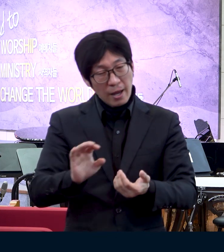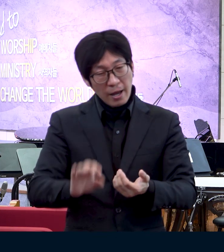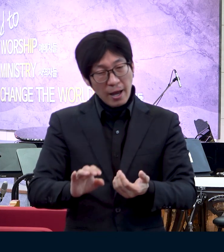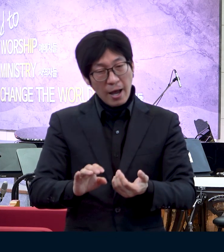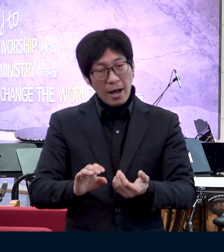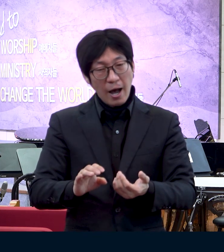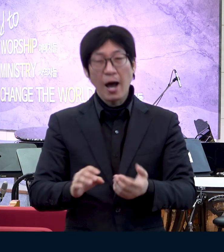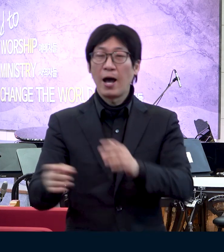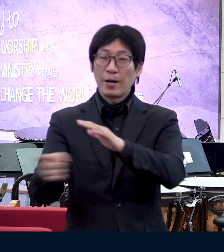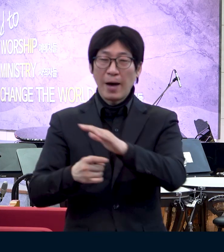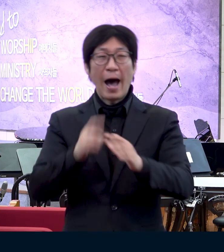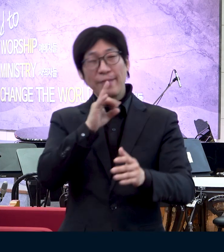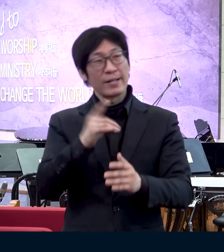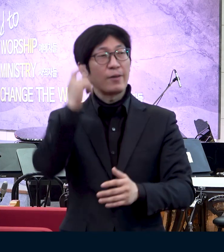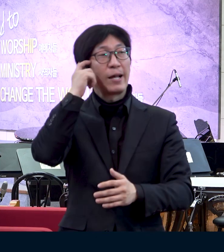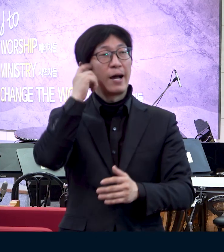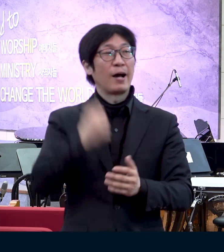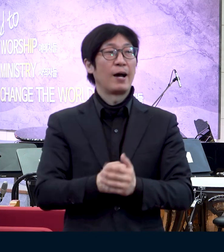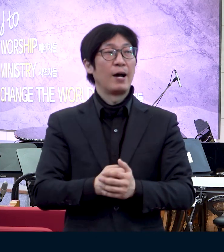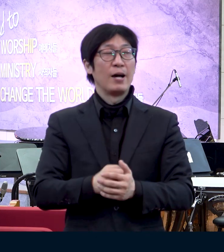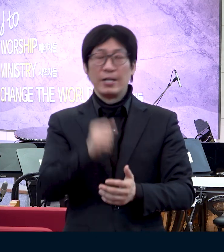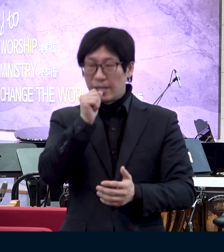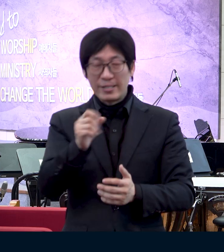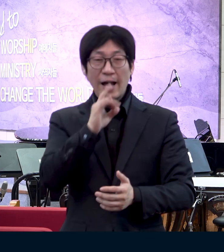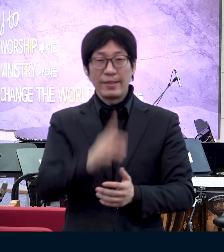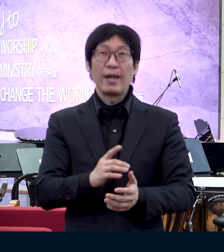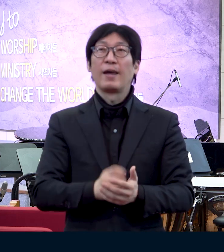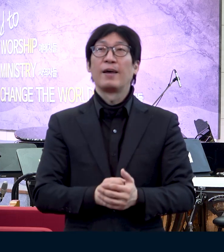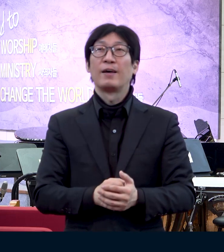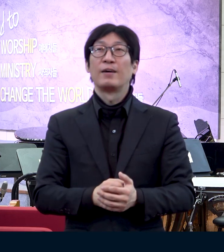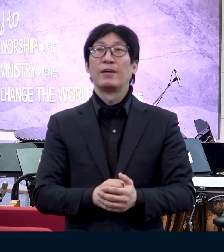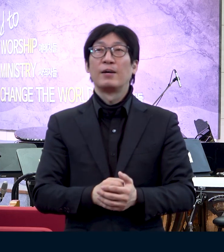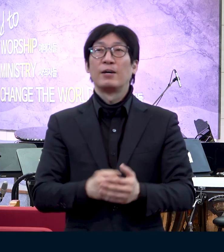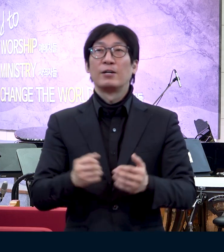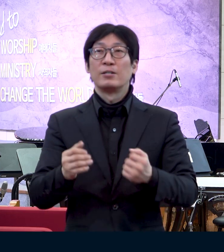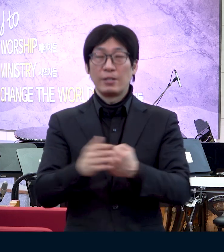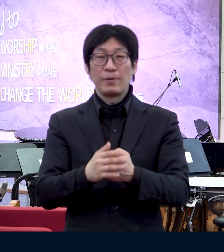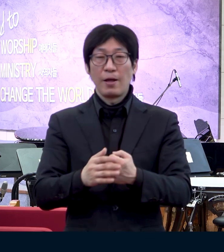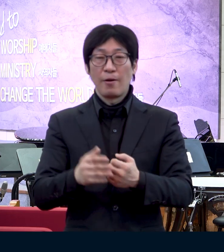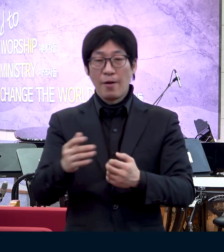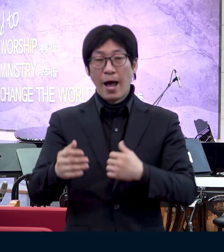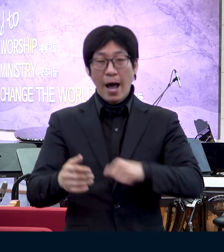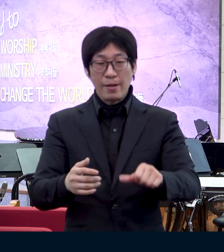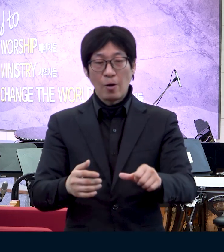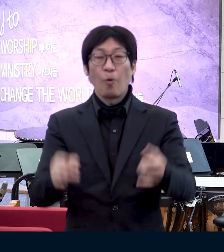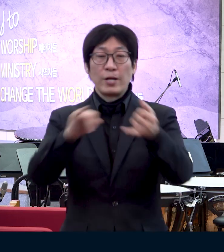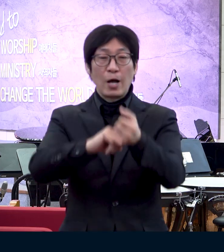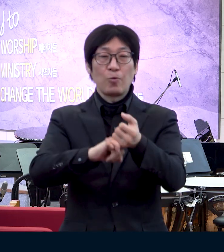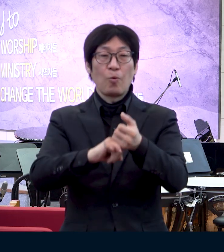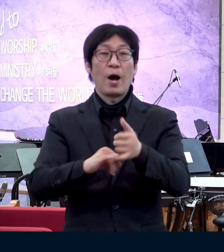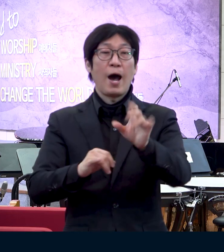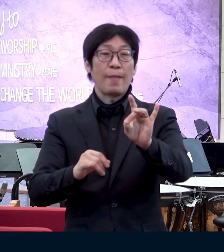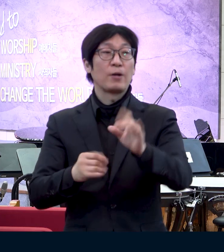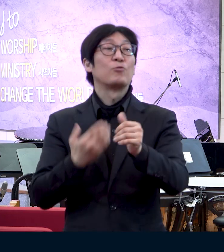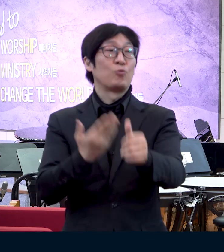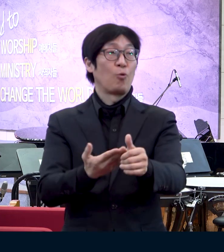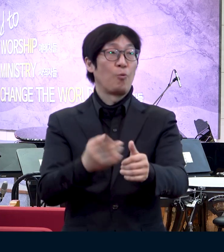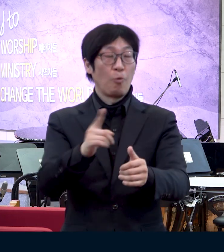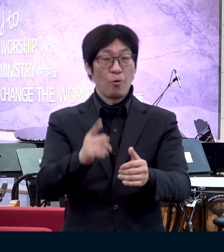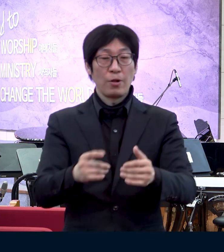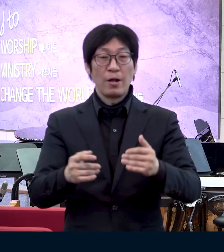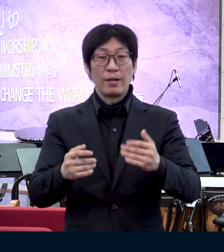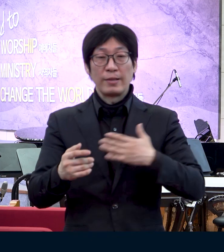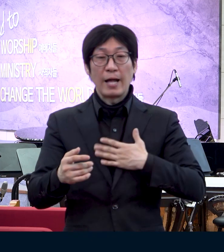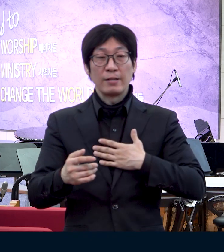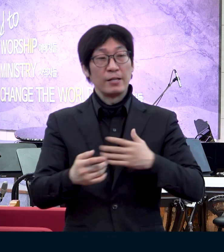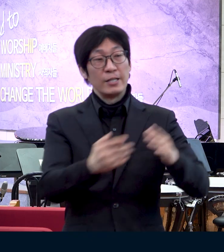어떤 경우에도 도둑질은 안 된다. 절대 도둑질을 해서는 안 되는 거다. 그리고 내가 너한테 약속한다. 나는 절대 너를 갖다